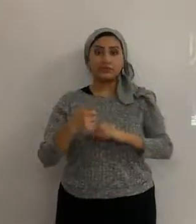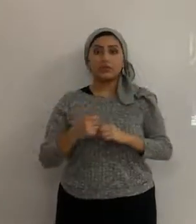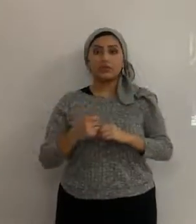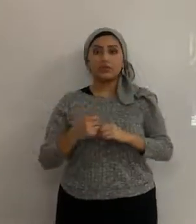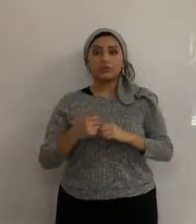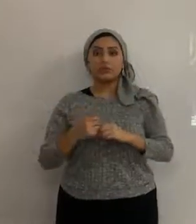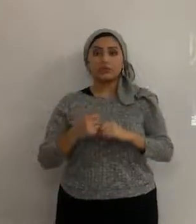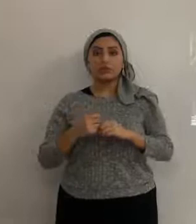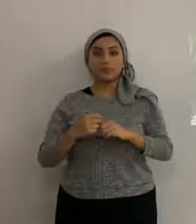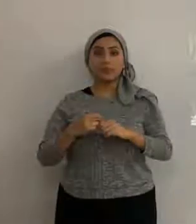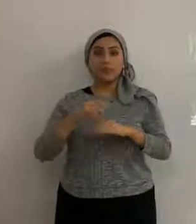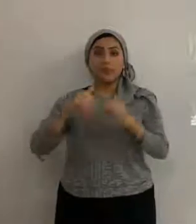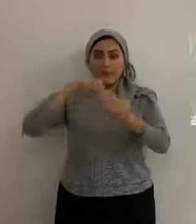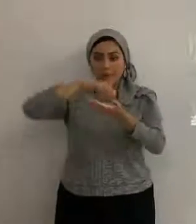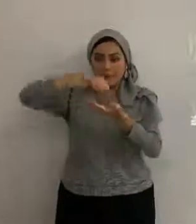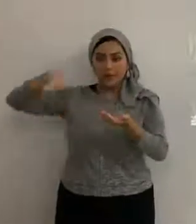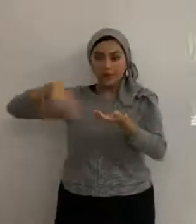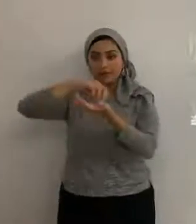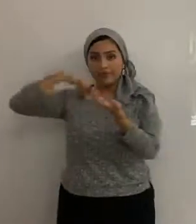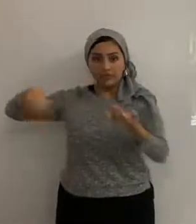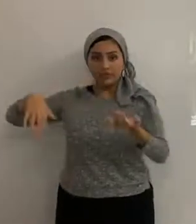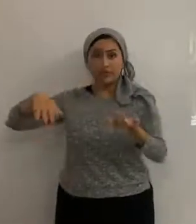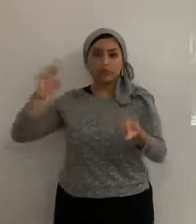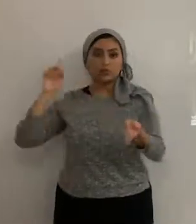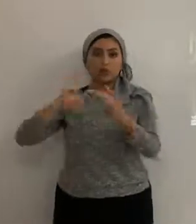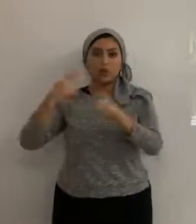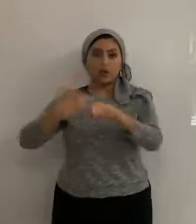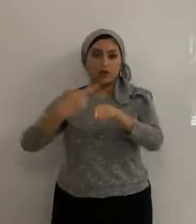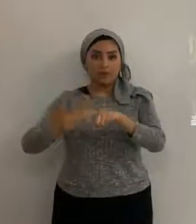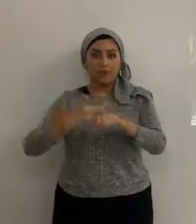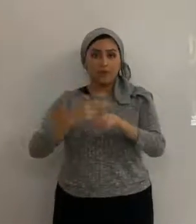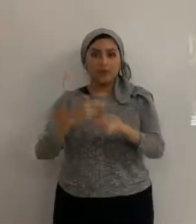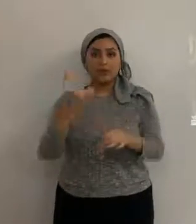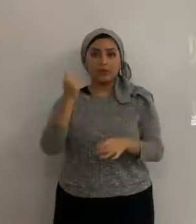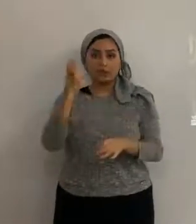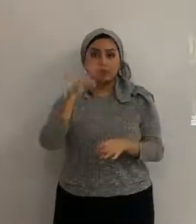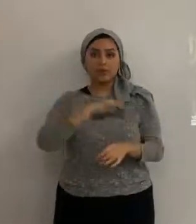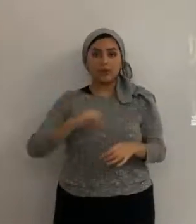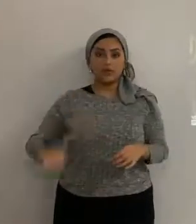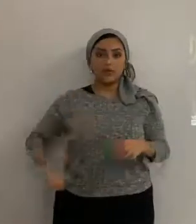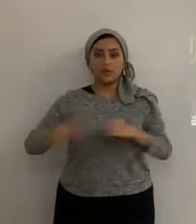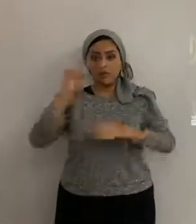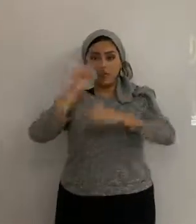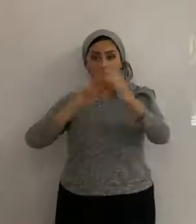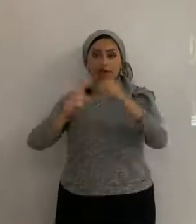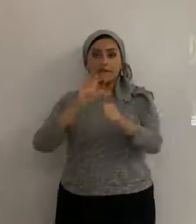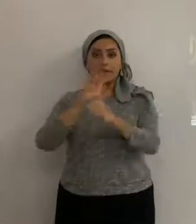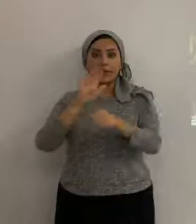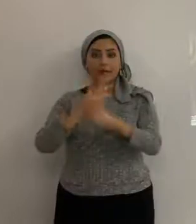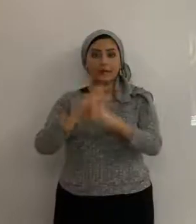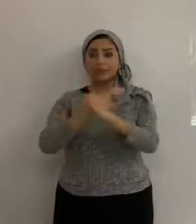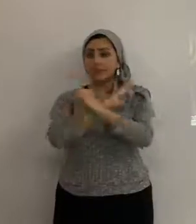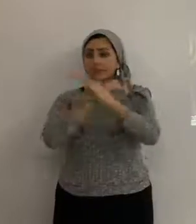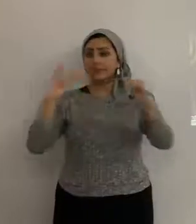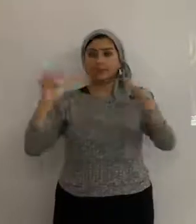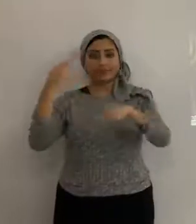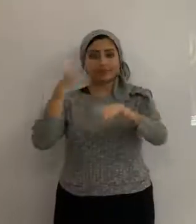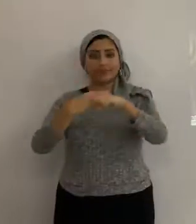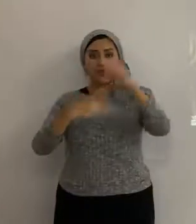las piedras. Por eso se cumplió la profecía de nuestro don Yahshua Mashiach. no quedaría piedra, y no quedó